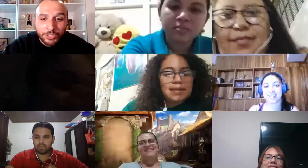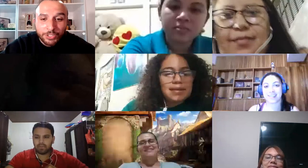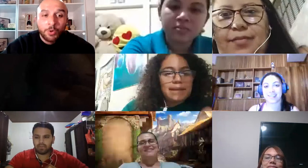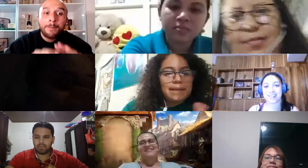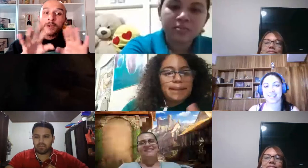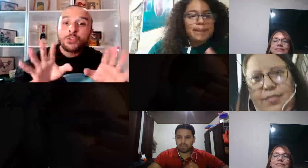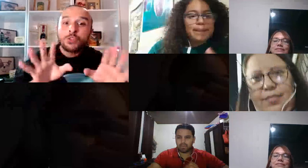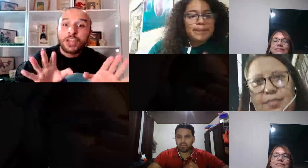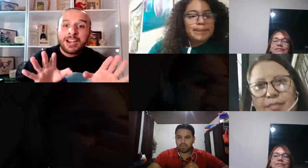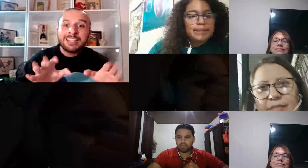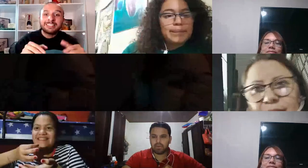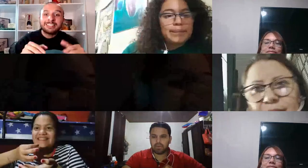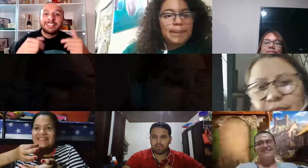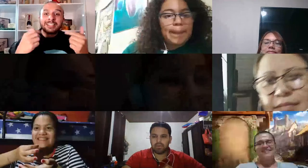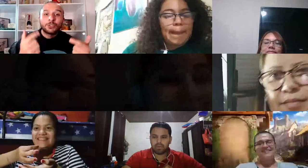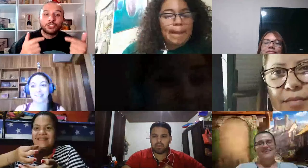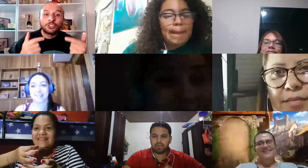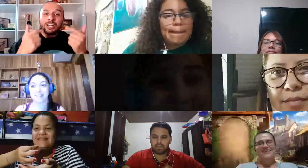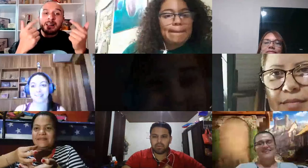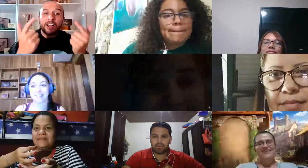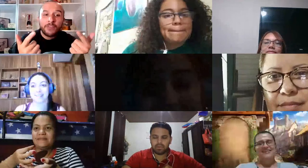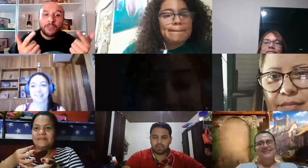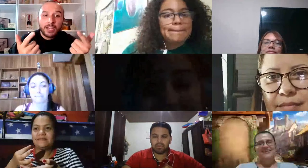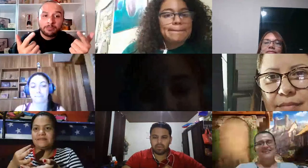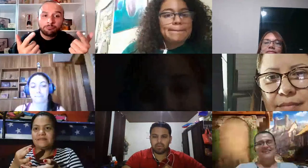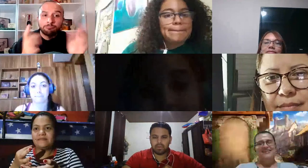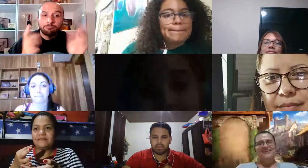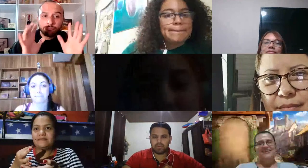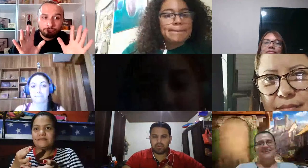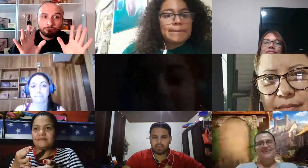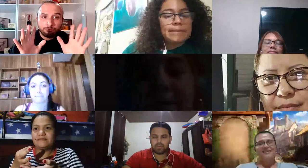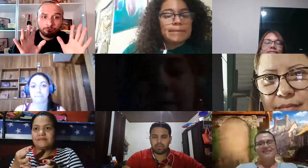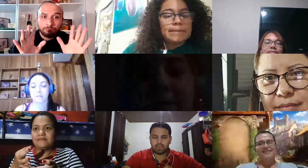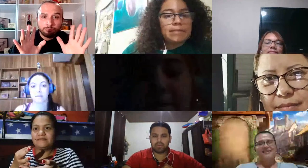Entonces voy a preguntarle si les gusta el café.